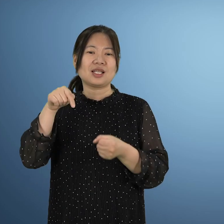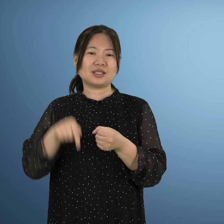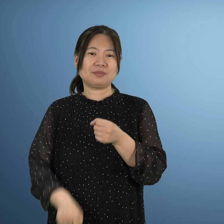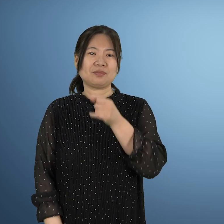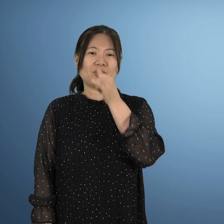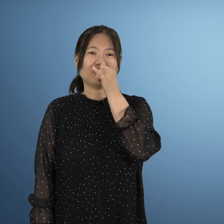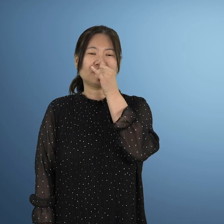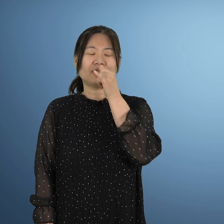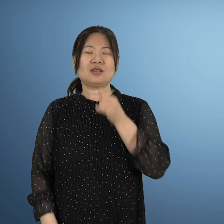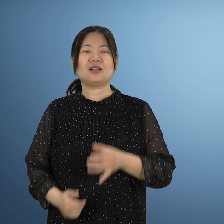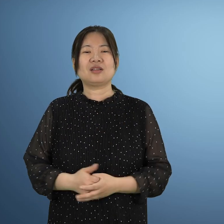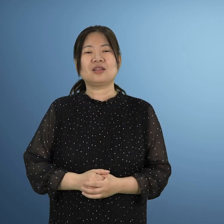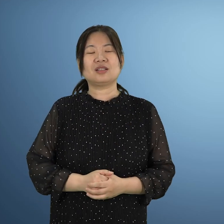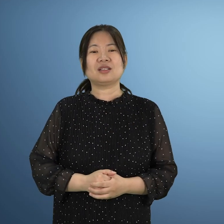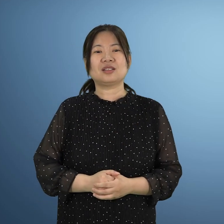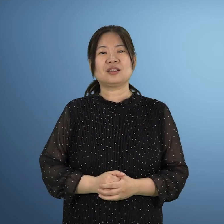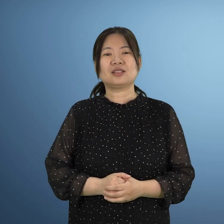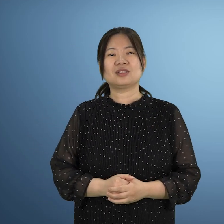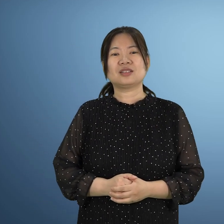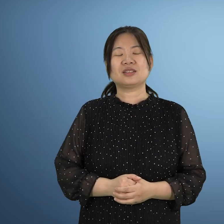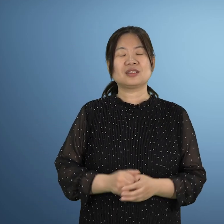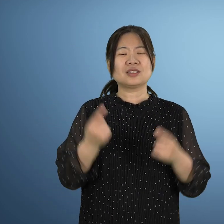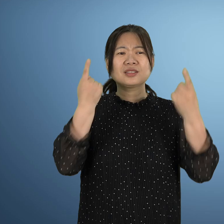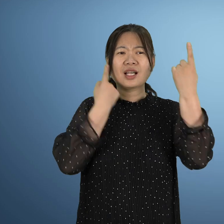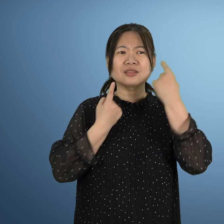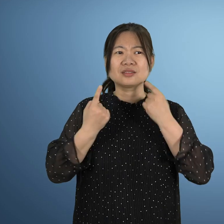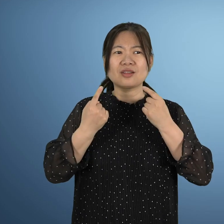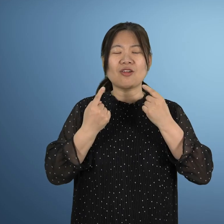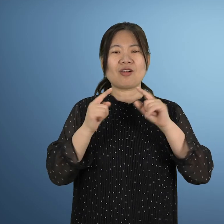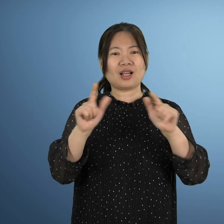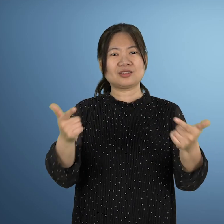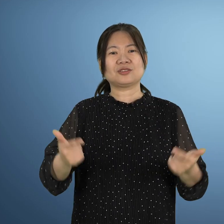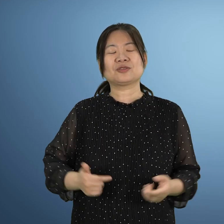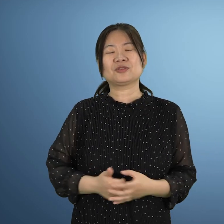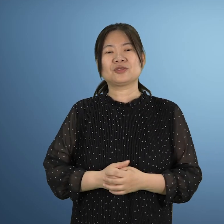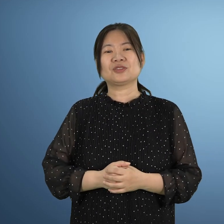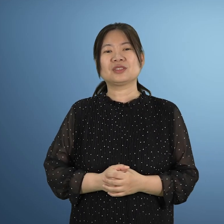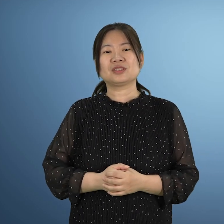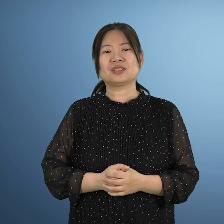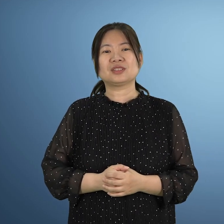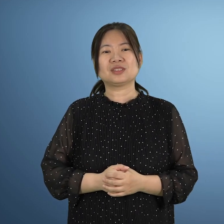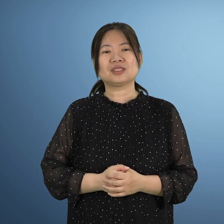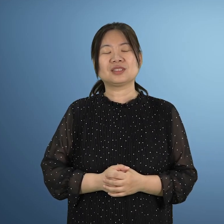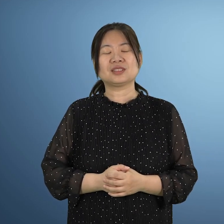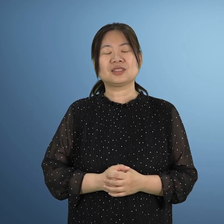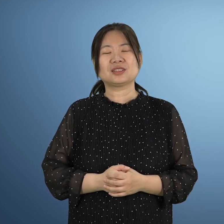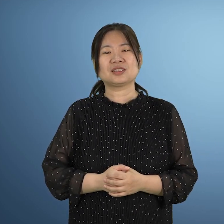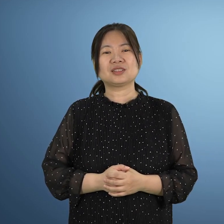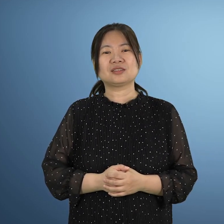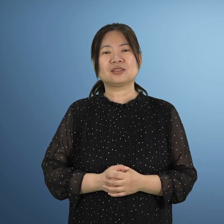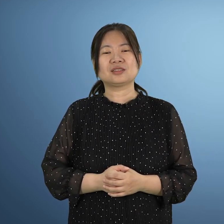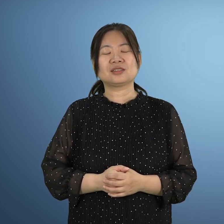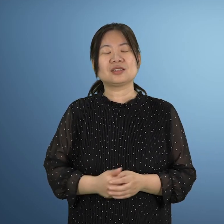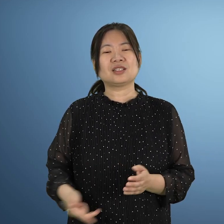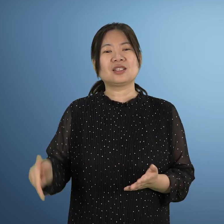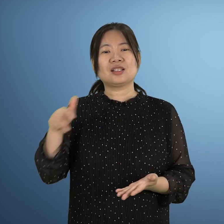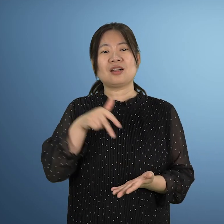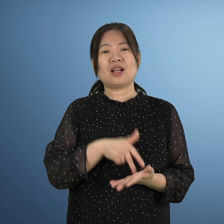깊습니다. 이제 상처 정도가 아니라 이렇게 일어날 그